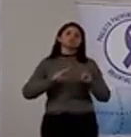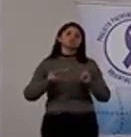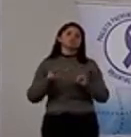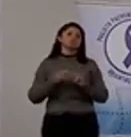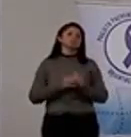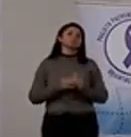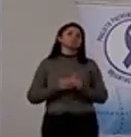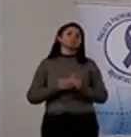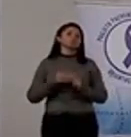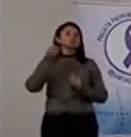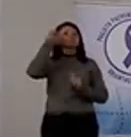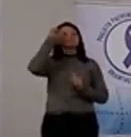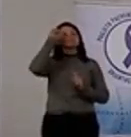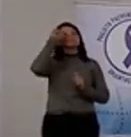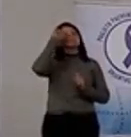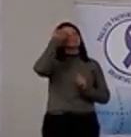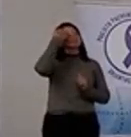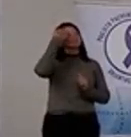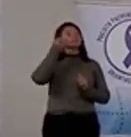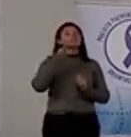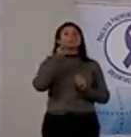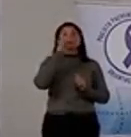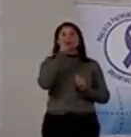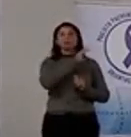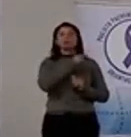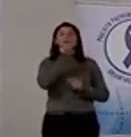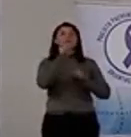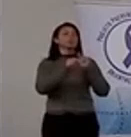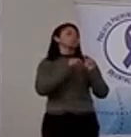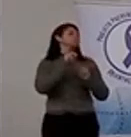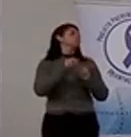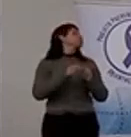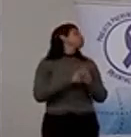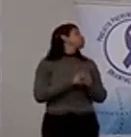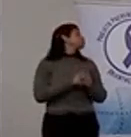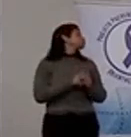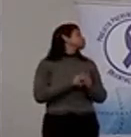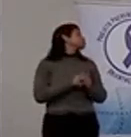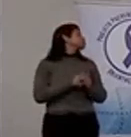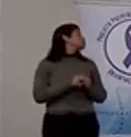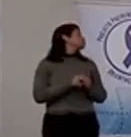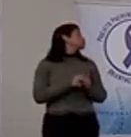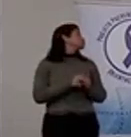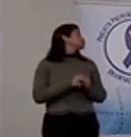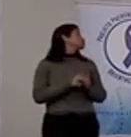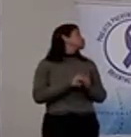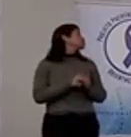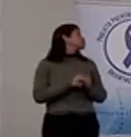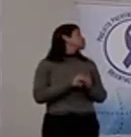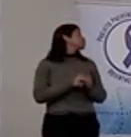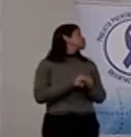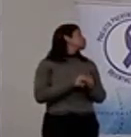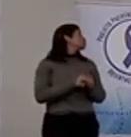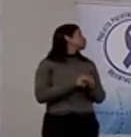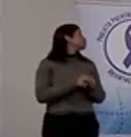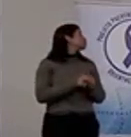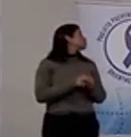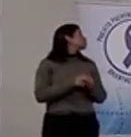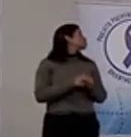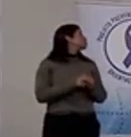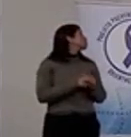Olha isso aqui. aqui tem discretamente, mas você vê aqui